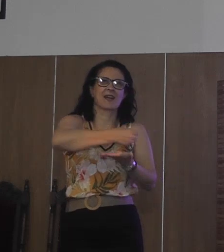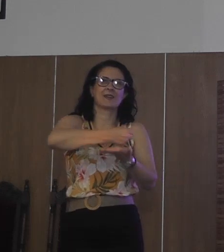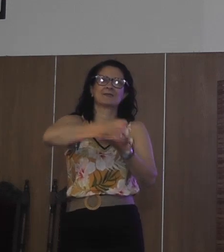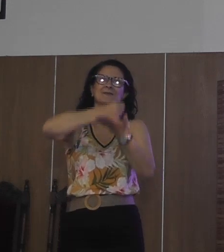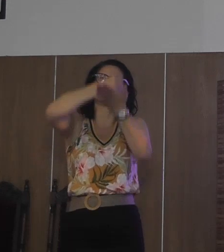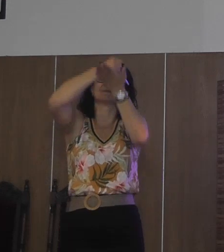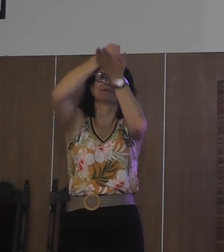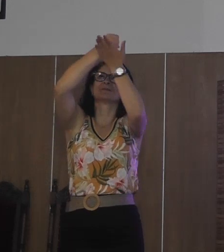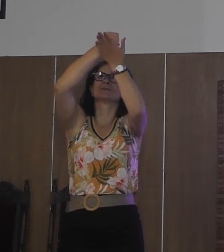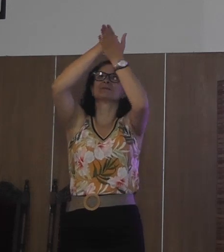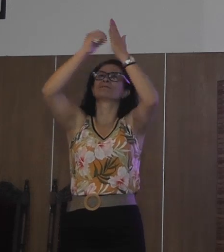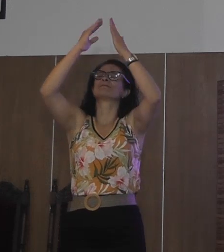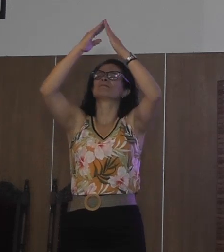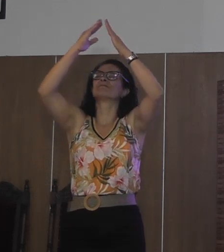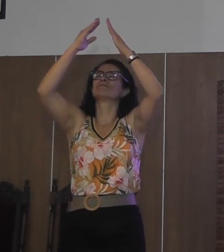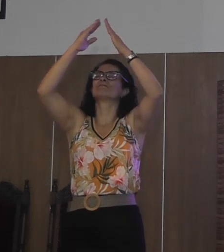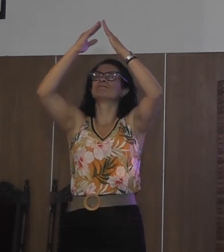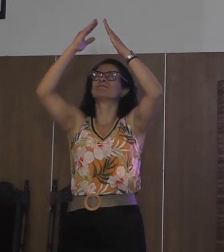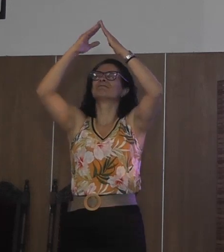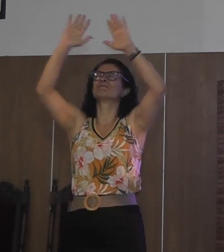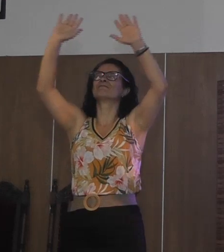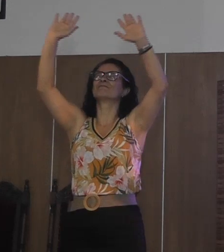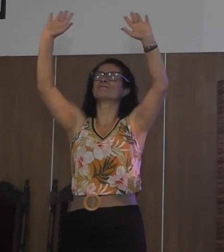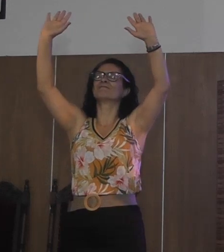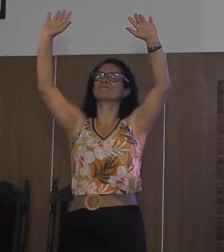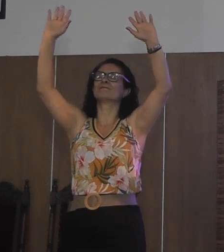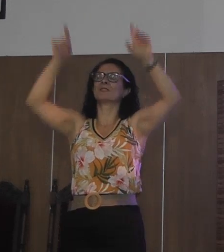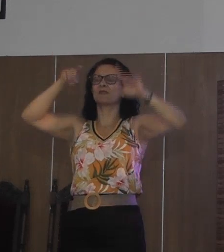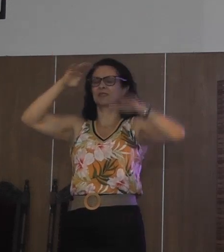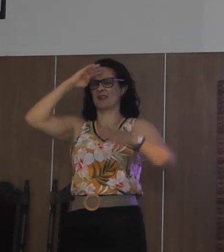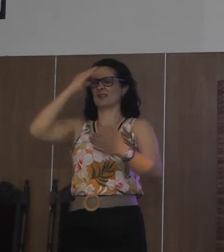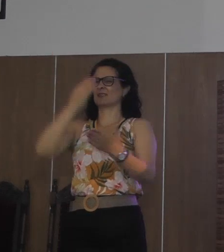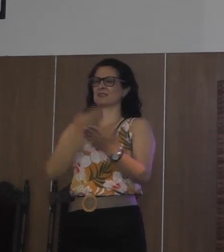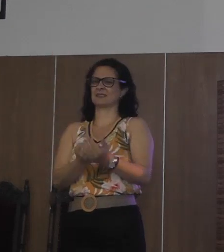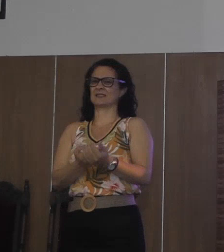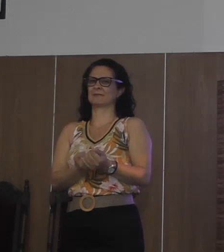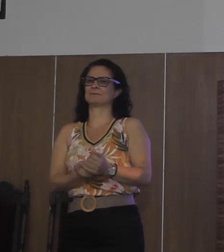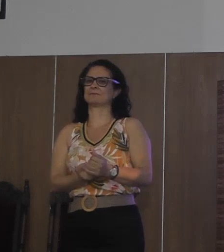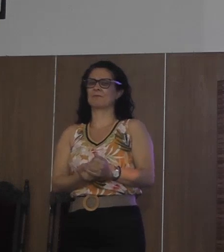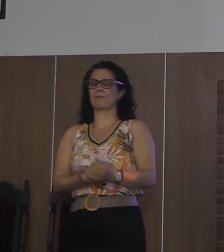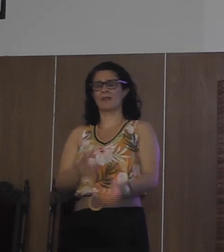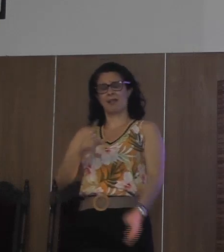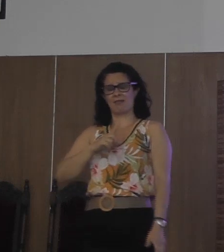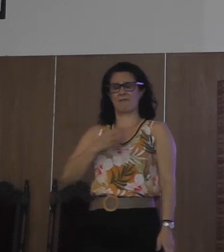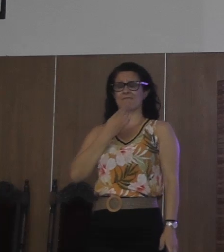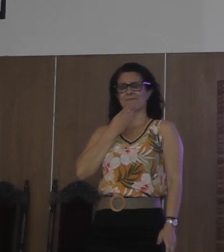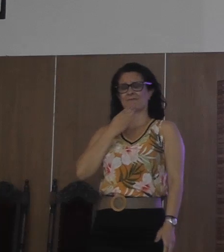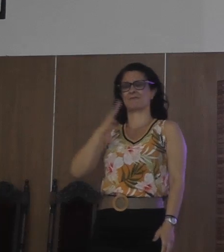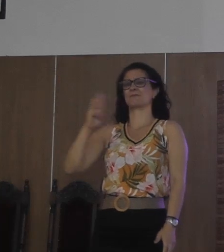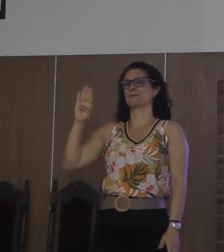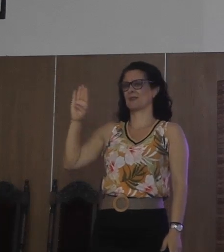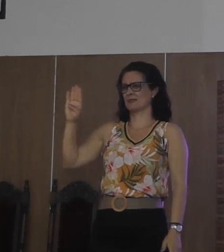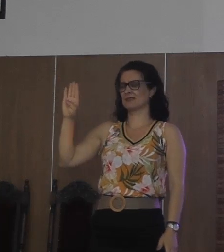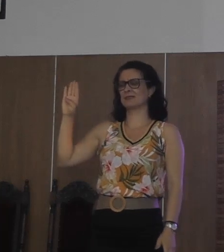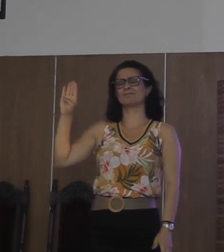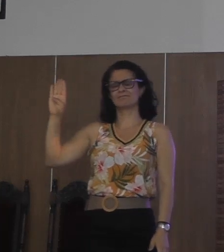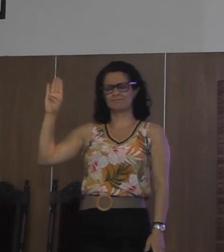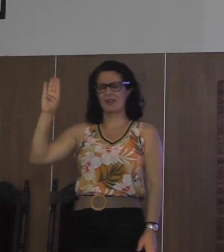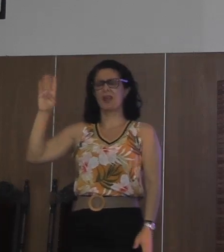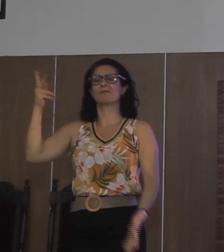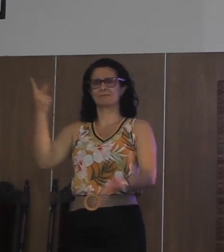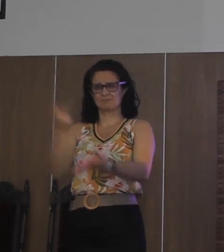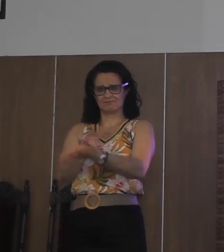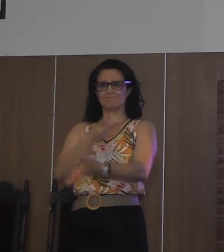nos aguarda. Quantos creem nessa palavra em nome de Jesus? Há uma promessa, e essa promessa há de ser